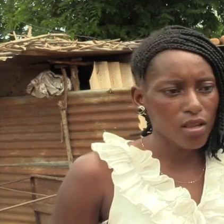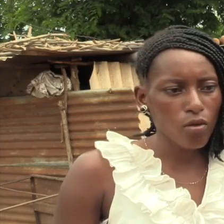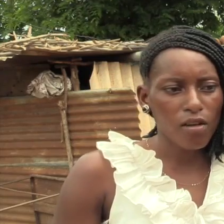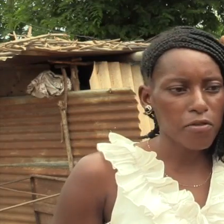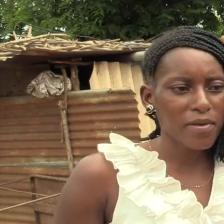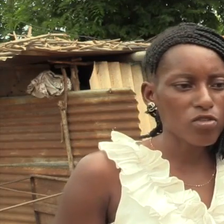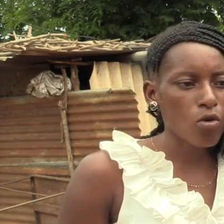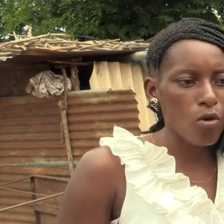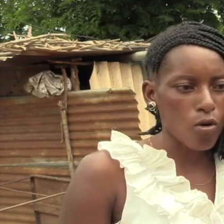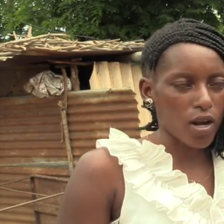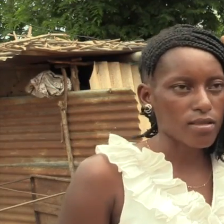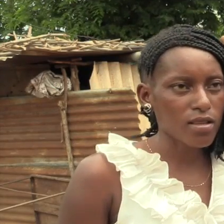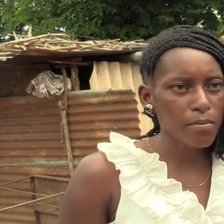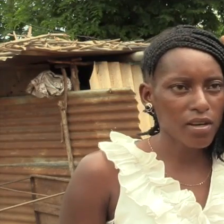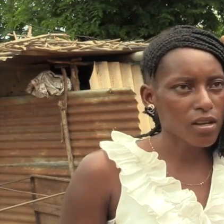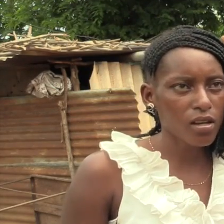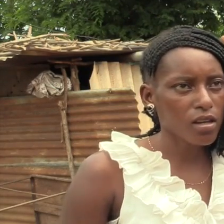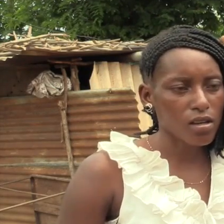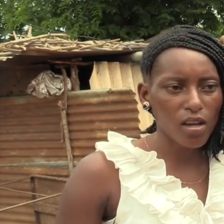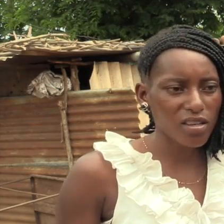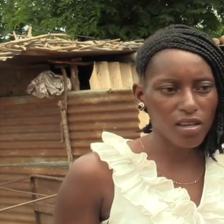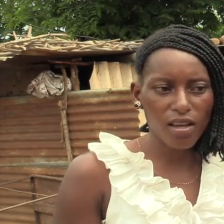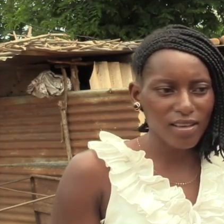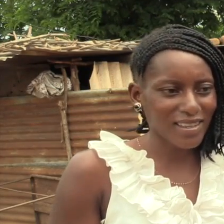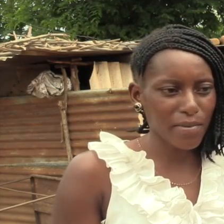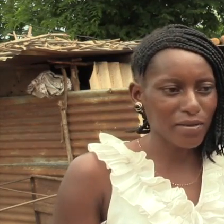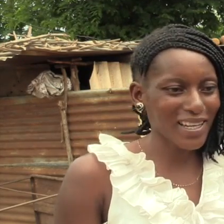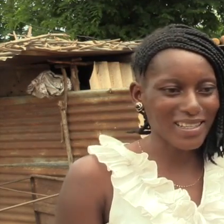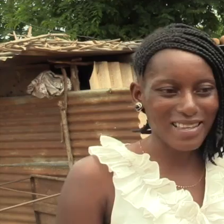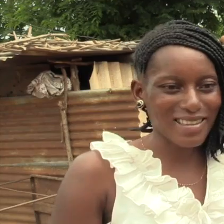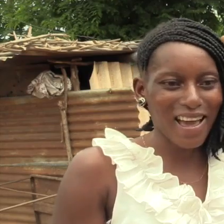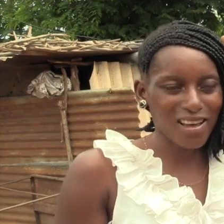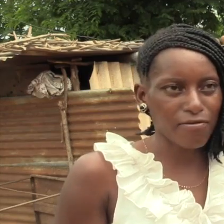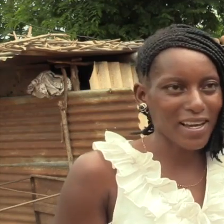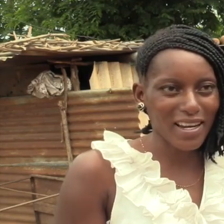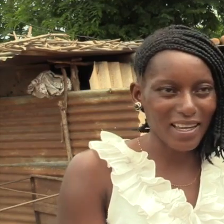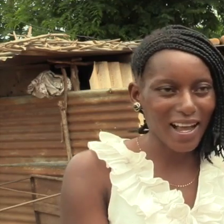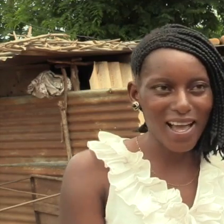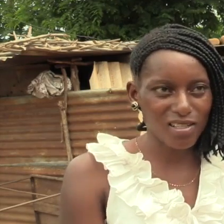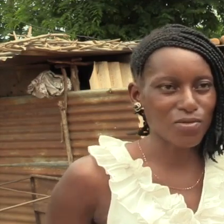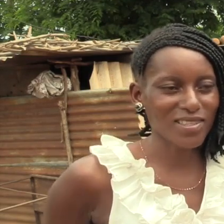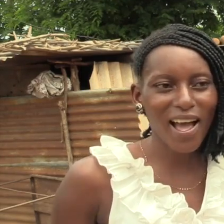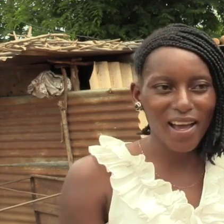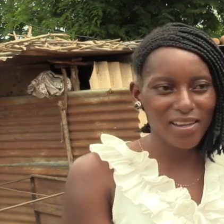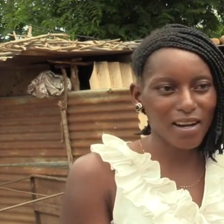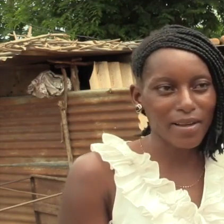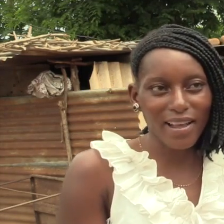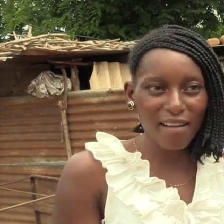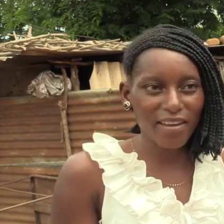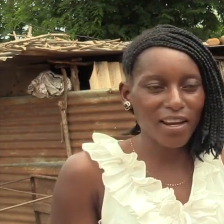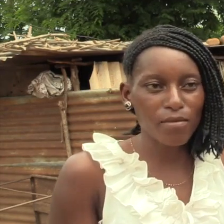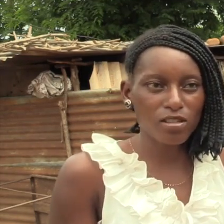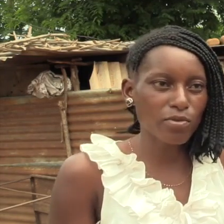Ela nunca foi para a escola. Sempre é trabalho desde trançar, ficar aqui em casa, não sai,